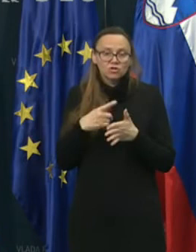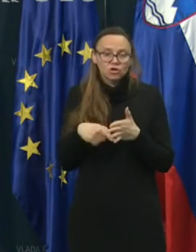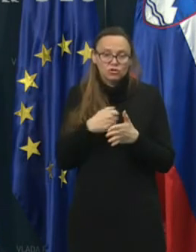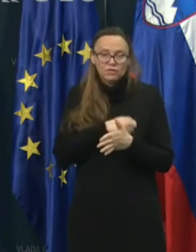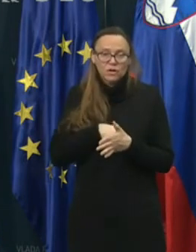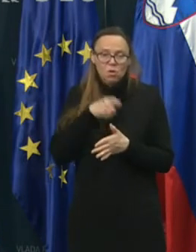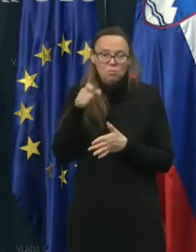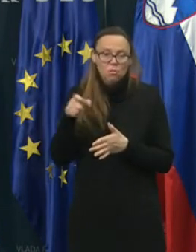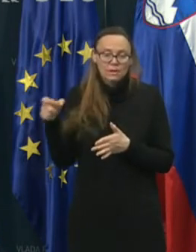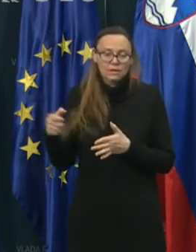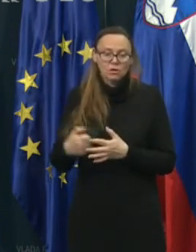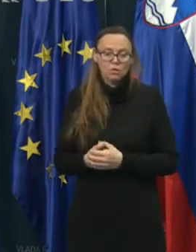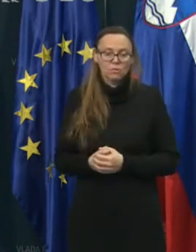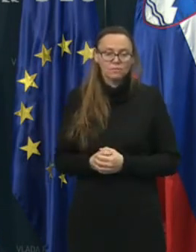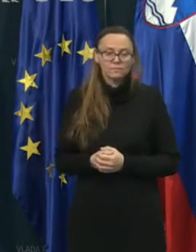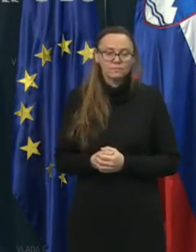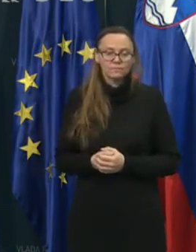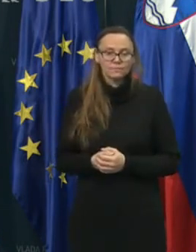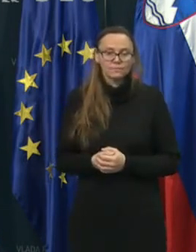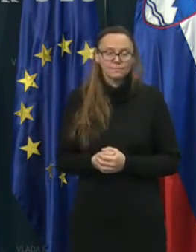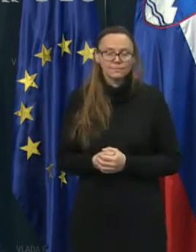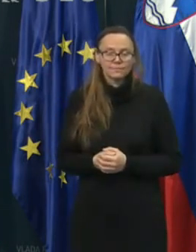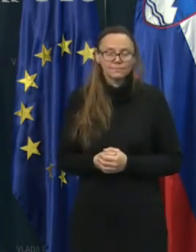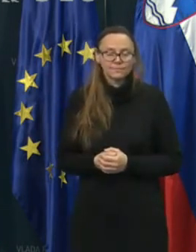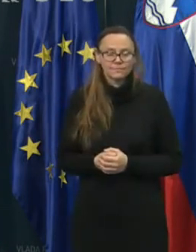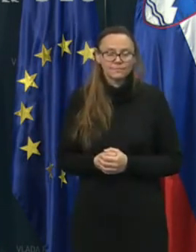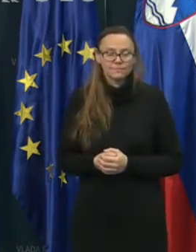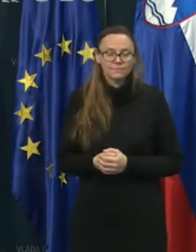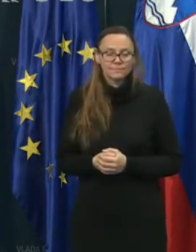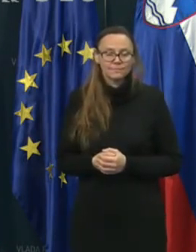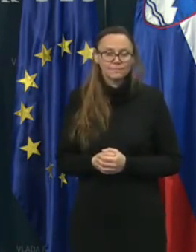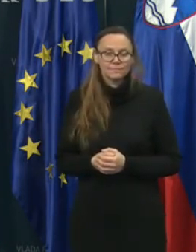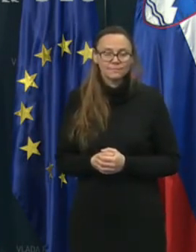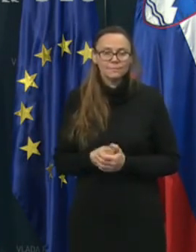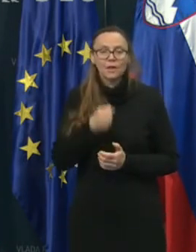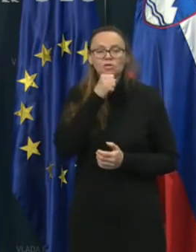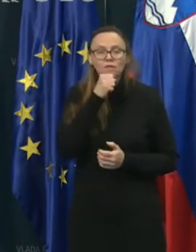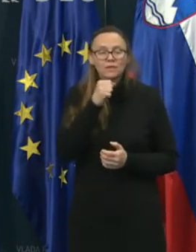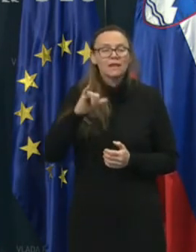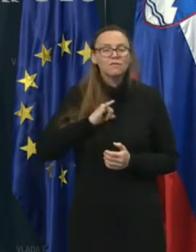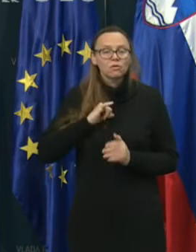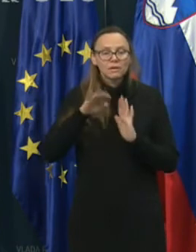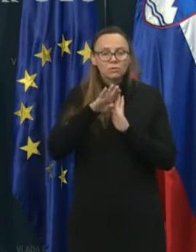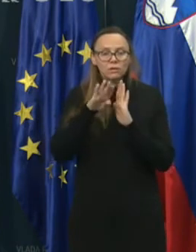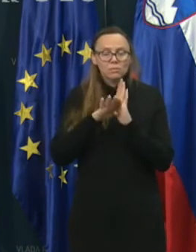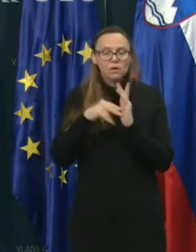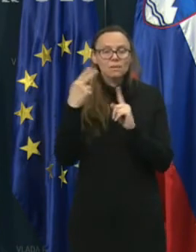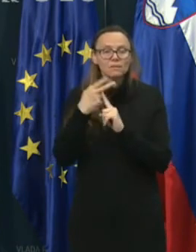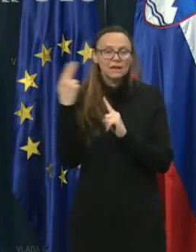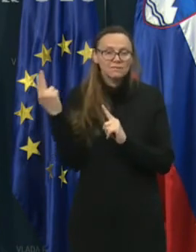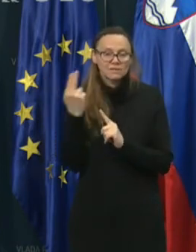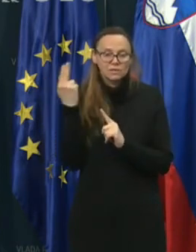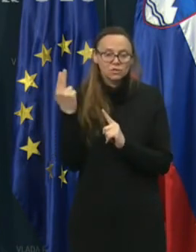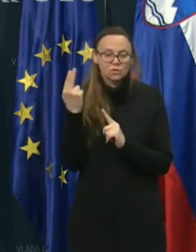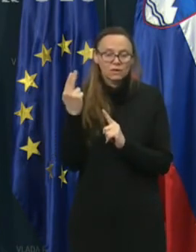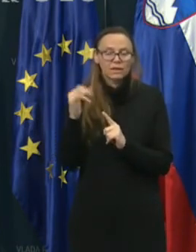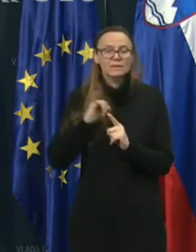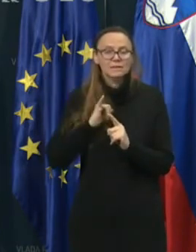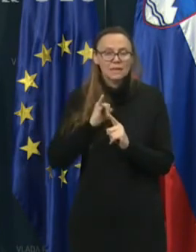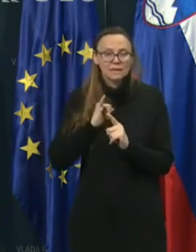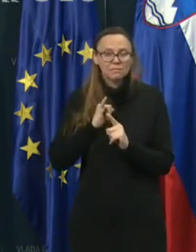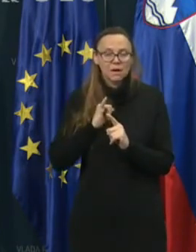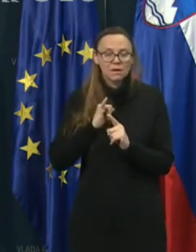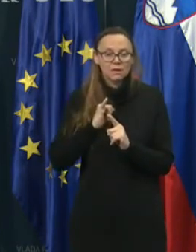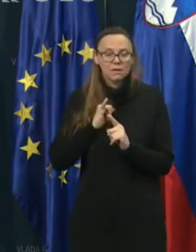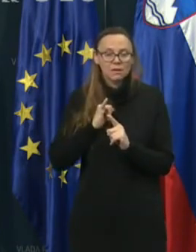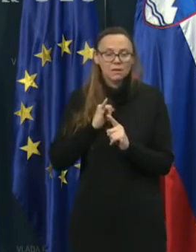bolnikov. Hvala lepa. Novinarje informativnega programa Televizije Slovenija zanima naslednje. Danes